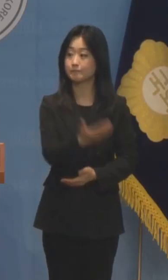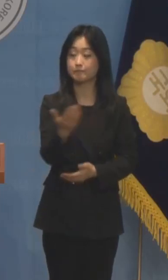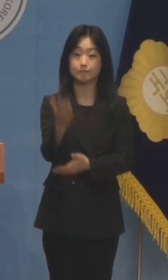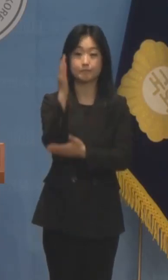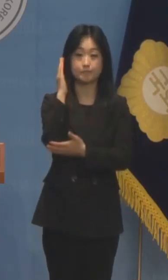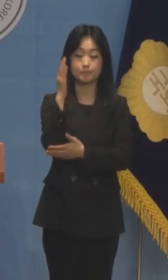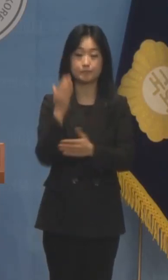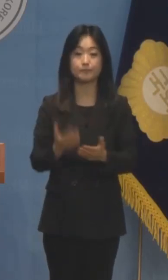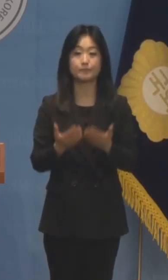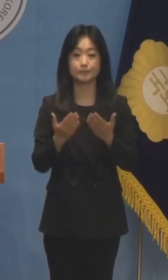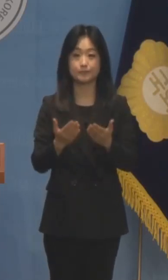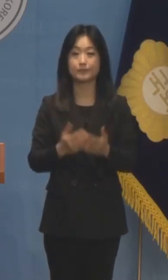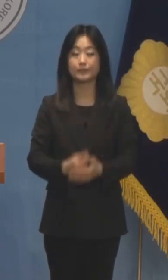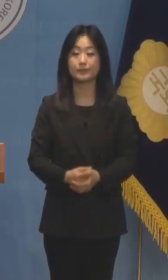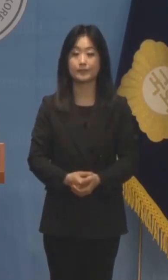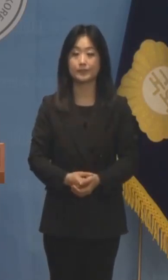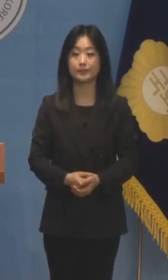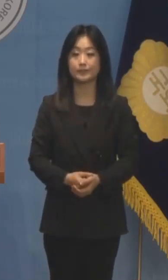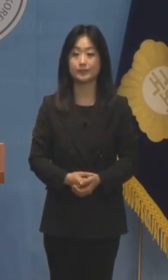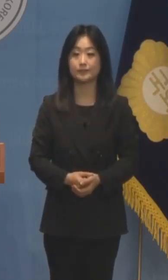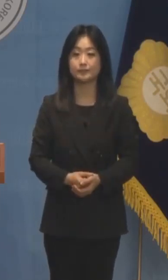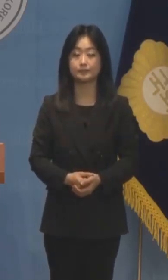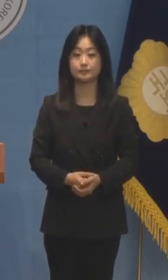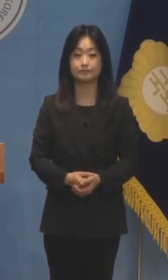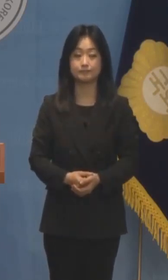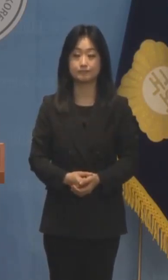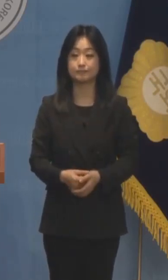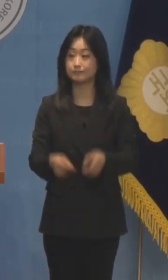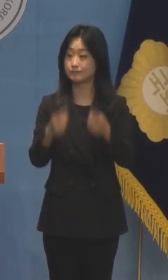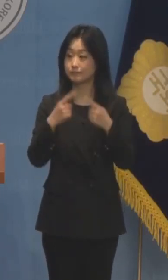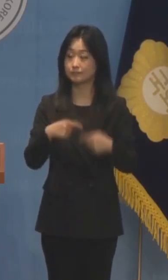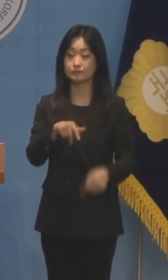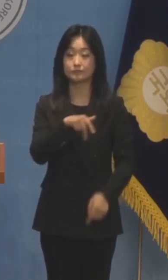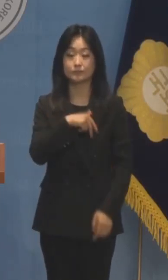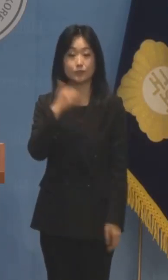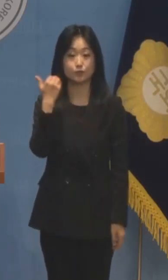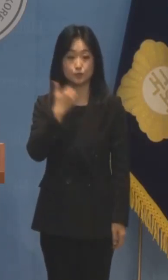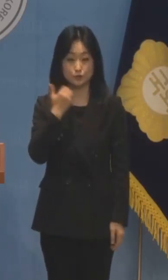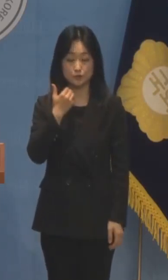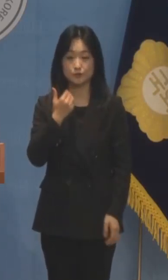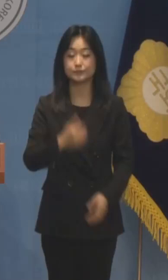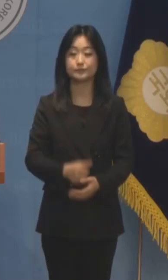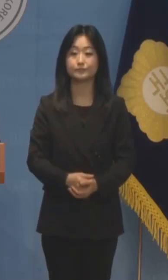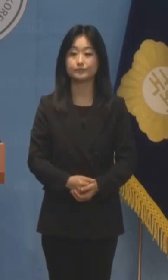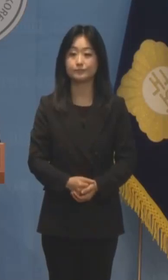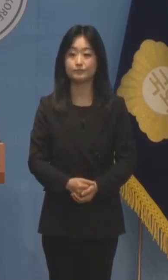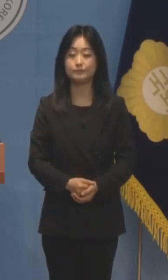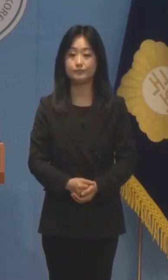하기 위해 이 자리에 섰습니다. 참석해 주신 분 소개해 드리겠습니다.